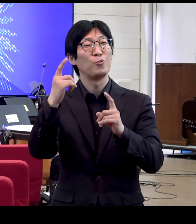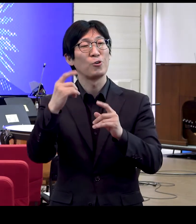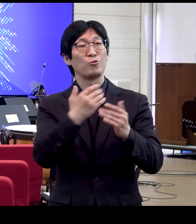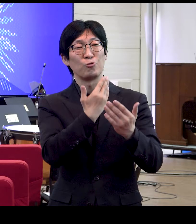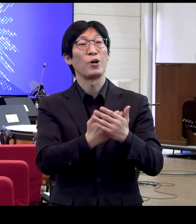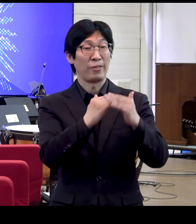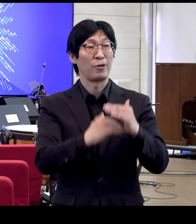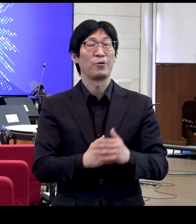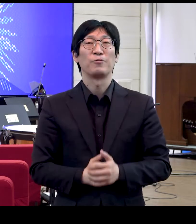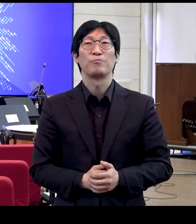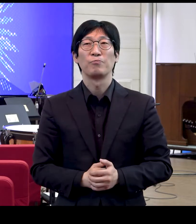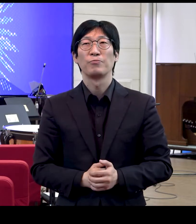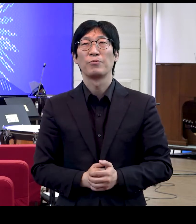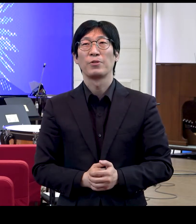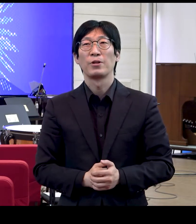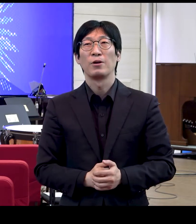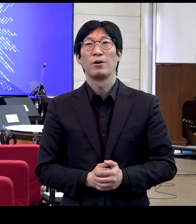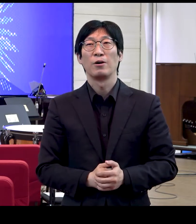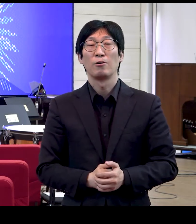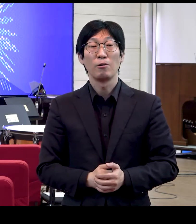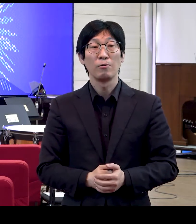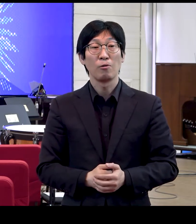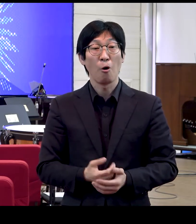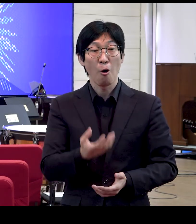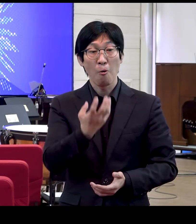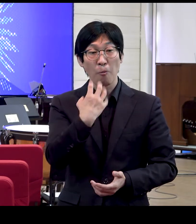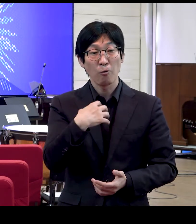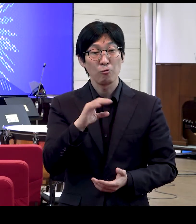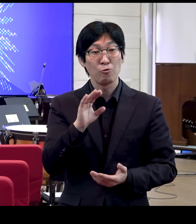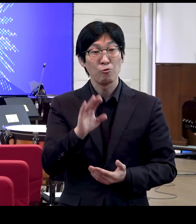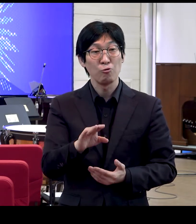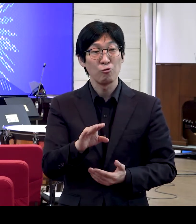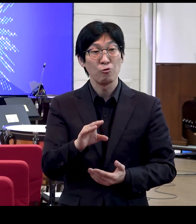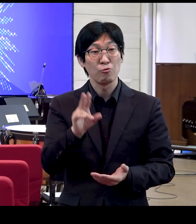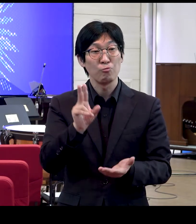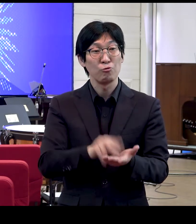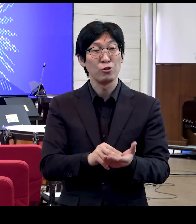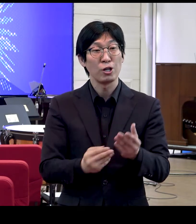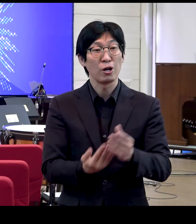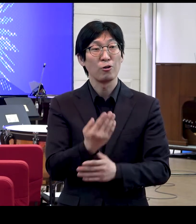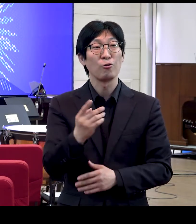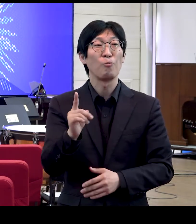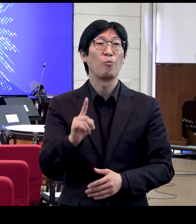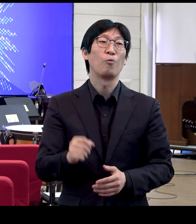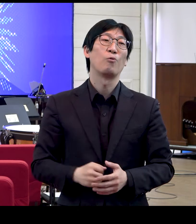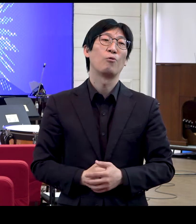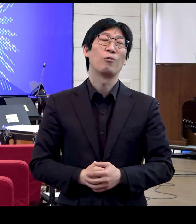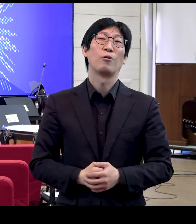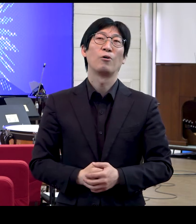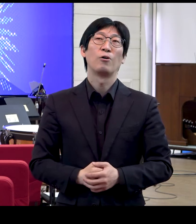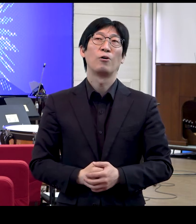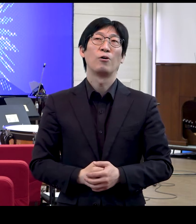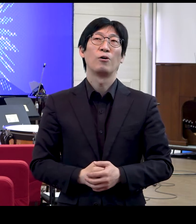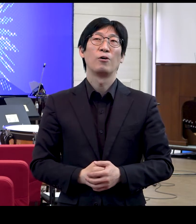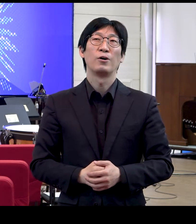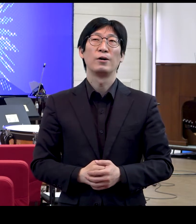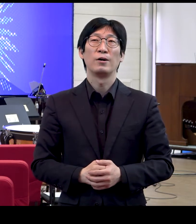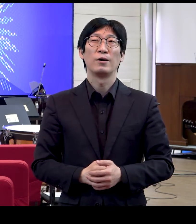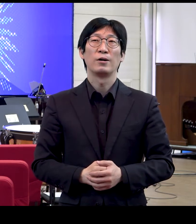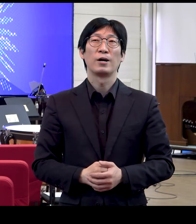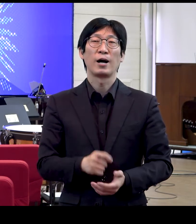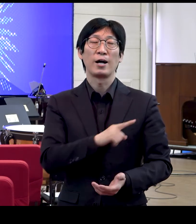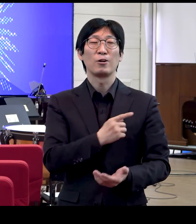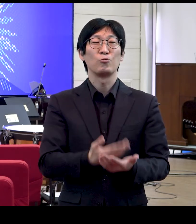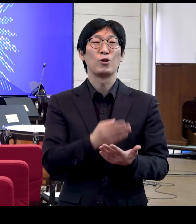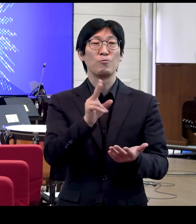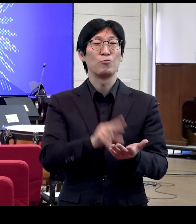유혹의 포인트예요. 자, 그런데 그렇게 되면 어떻게 되느냐? 어떤 문제가 생기느냐? 너무 많은 문제가